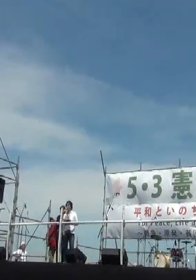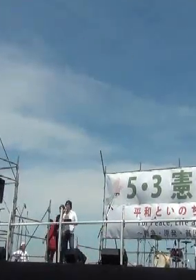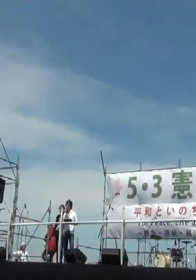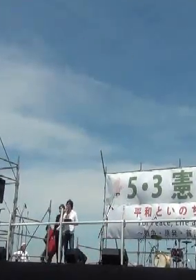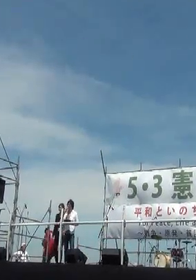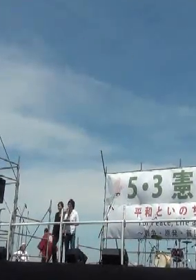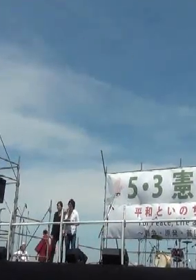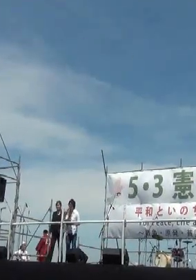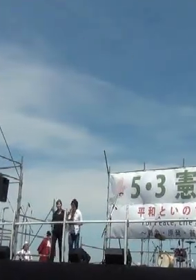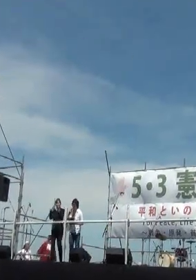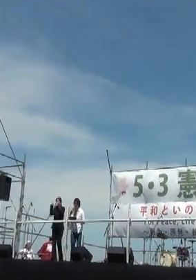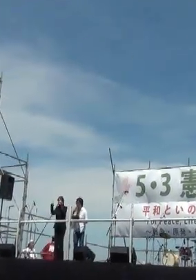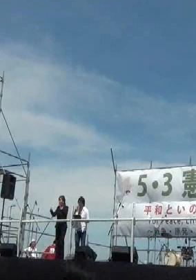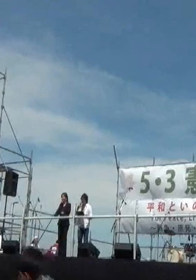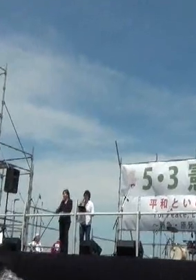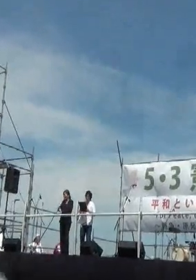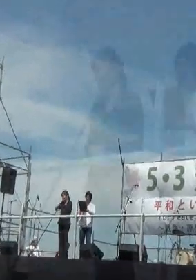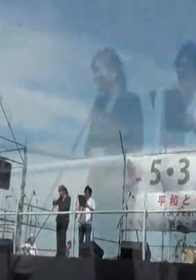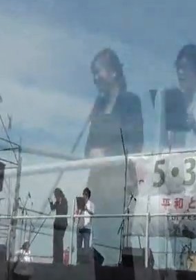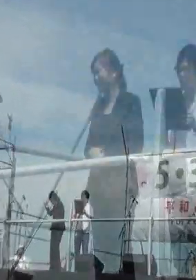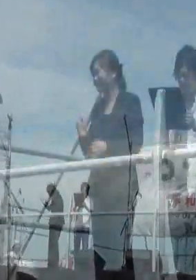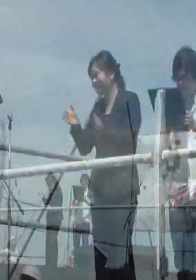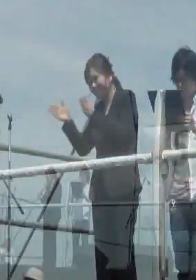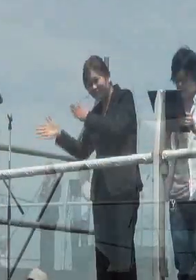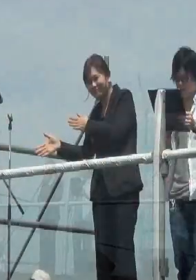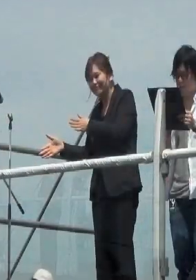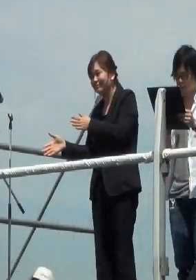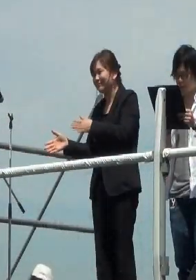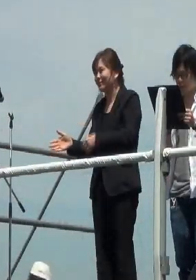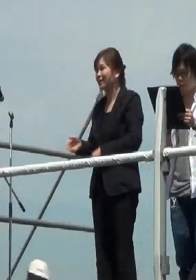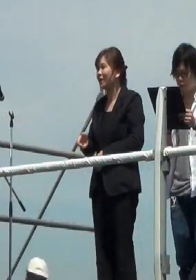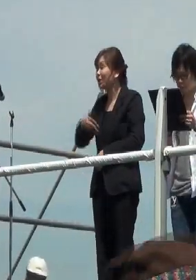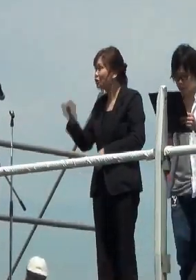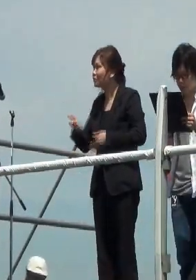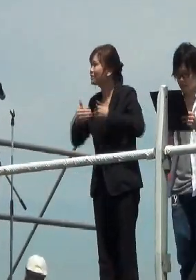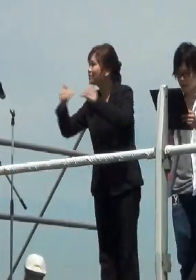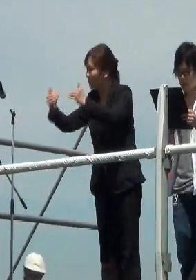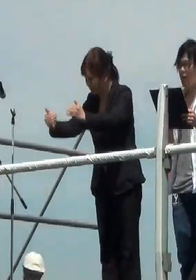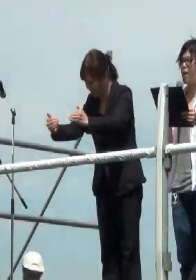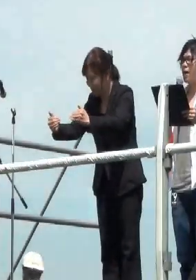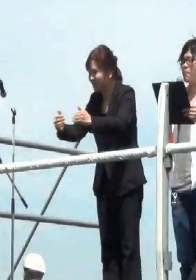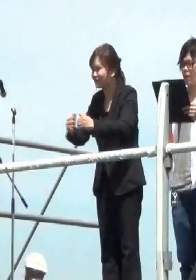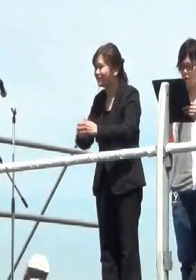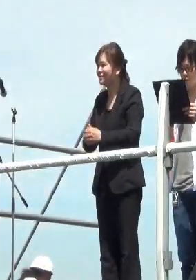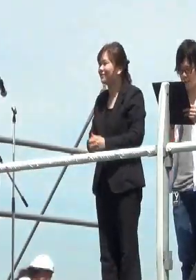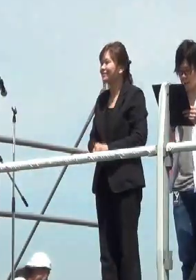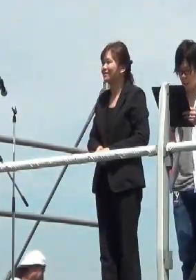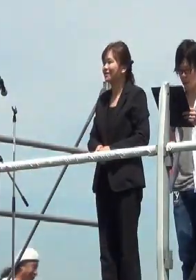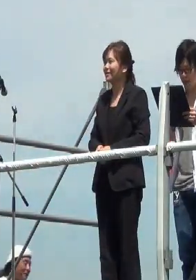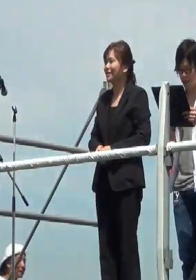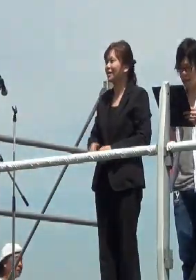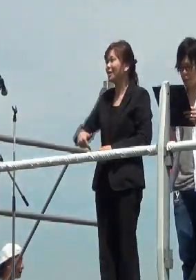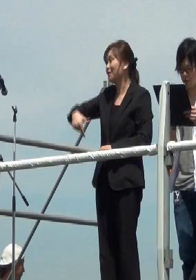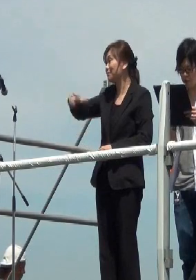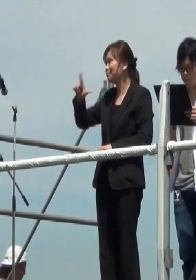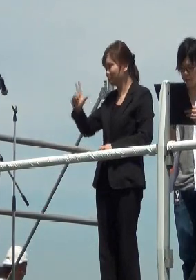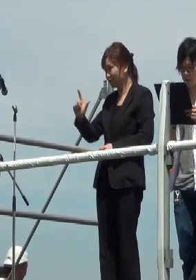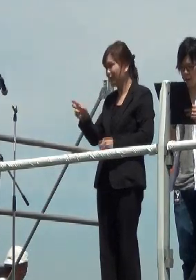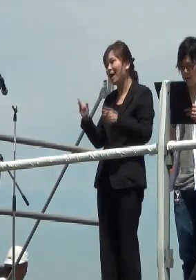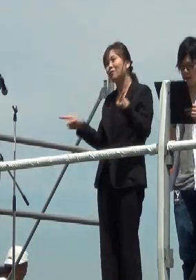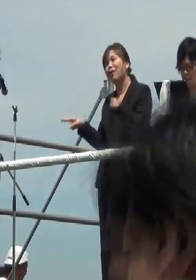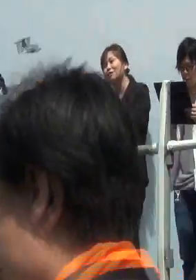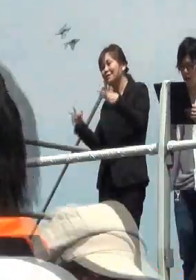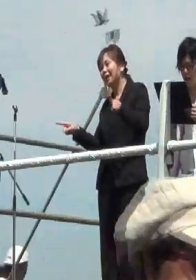はい、岡さんありがとうございました。それでは次に進めていきたいと思います。プレコンサート最後